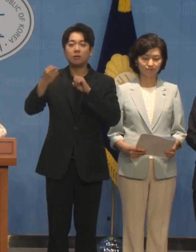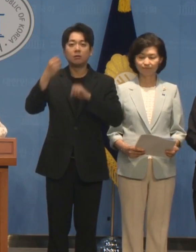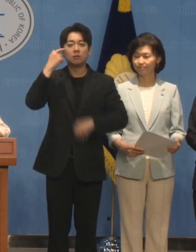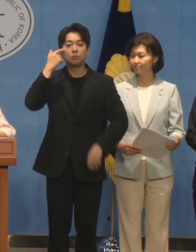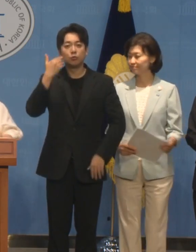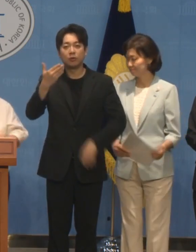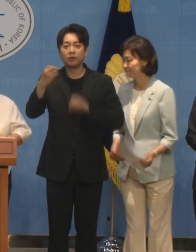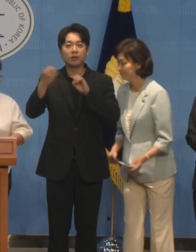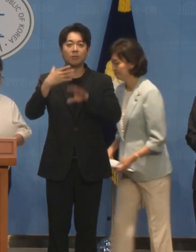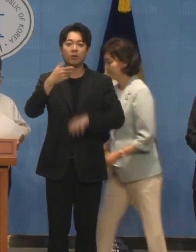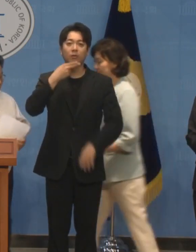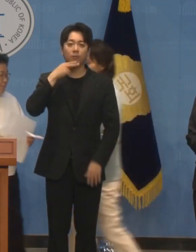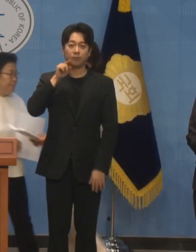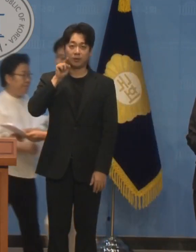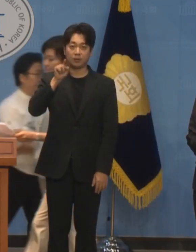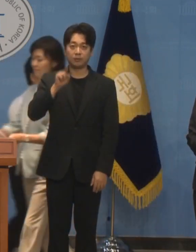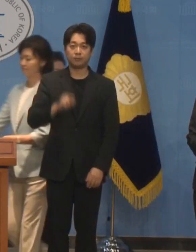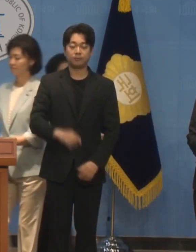거부했습니다.